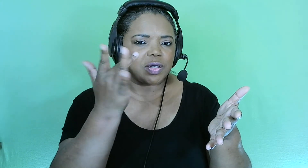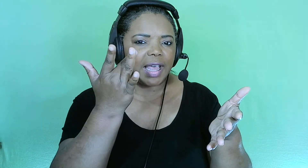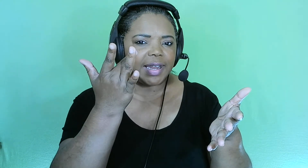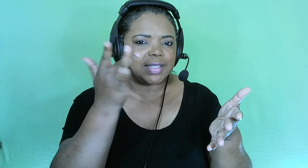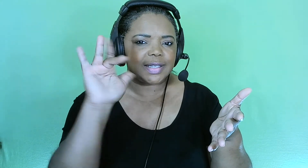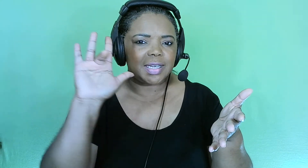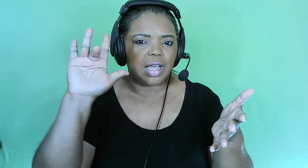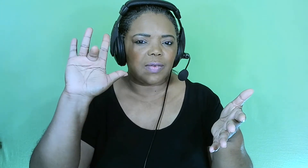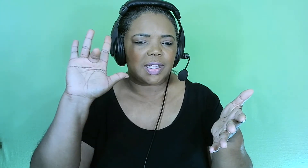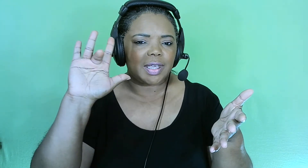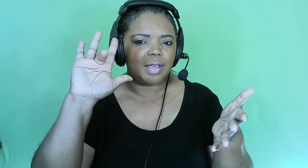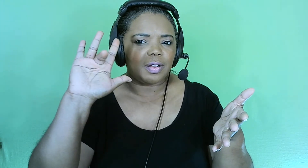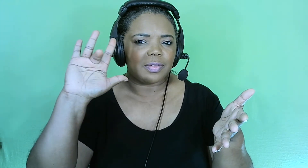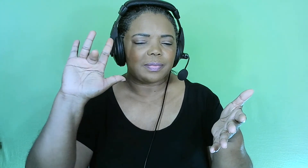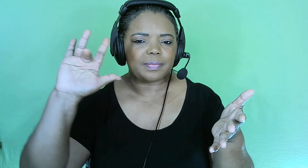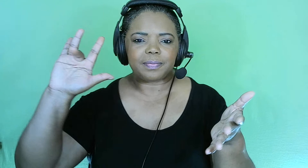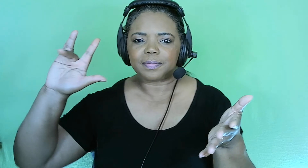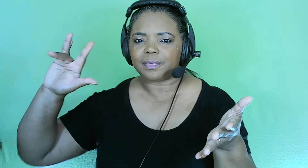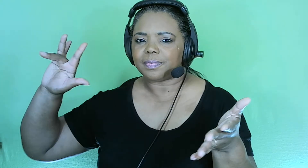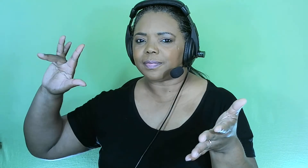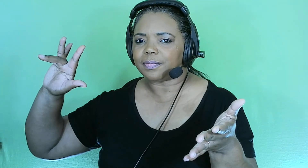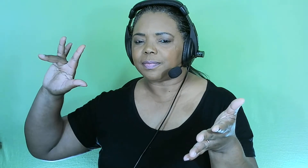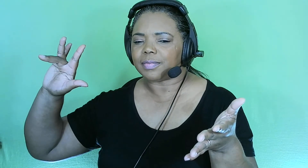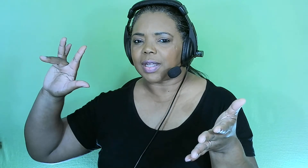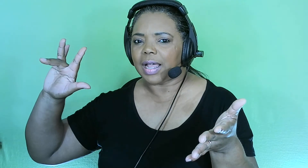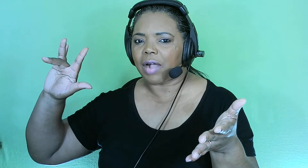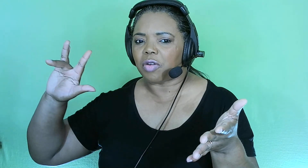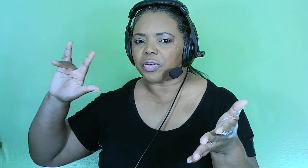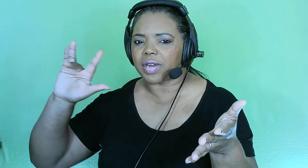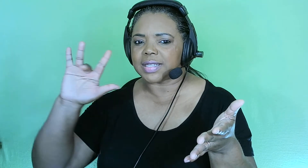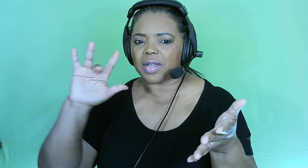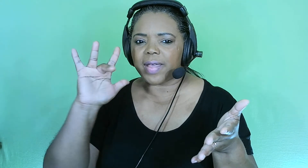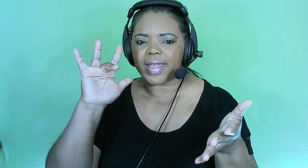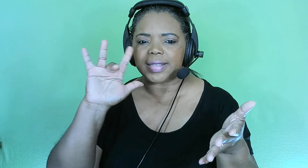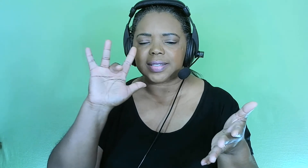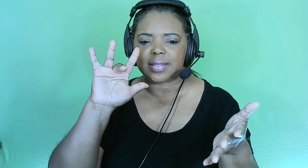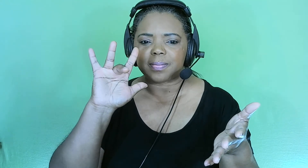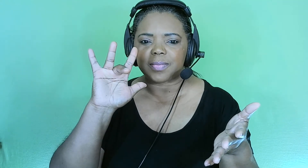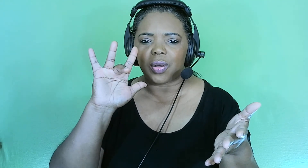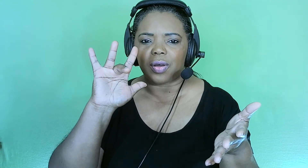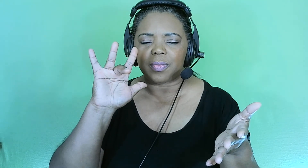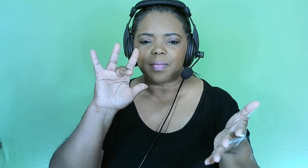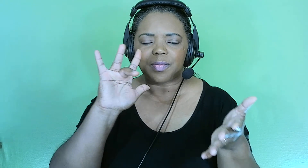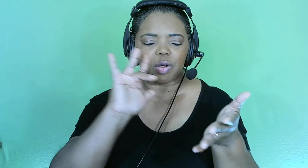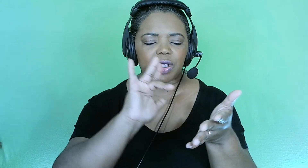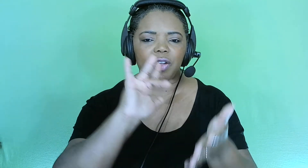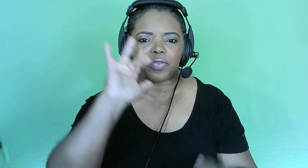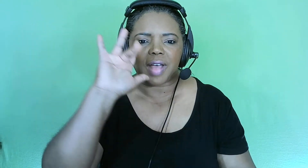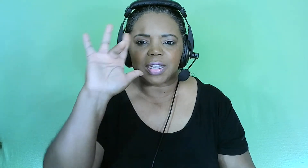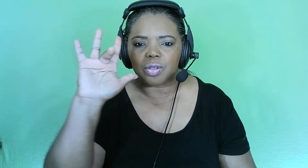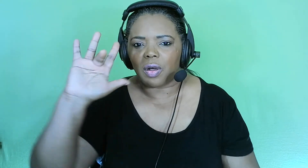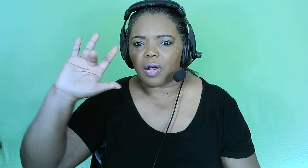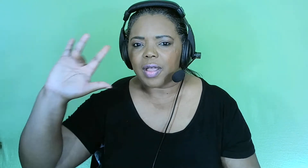usar esse sinal aqui, ó, a configuração é essa, ó. Então, o que que eu faço? Ó,